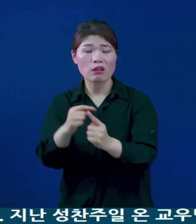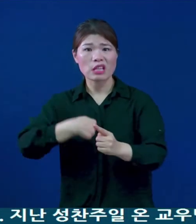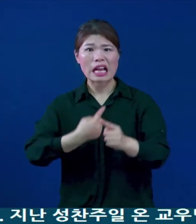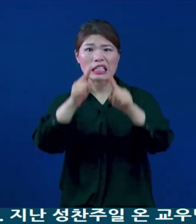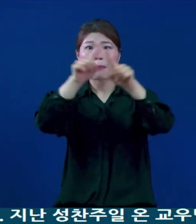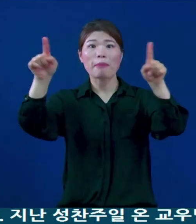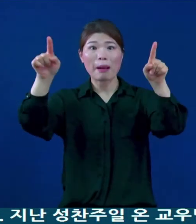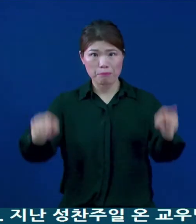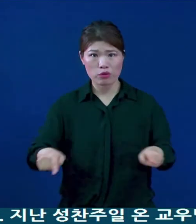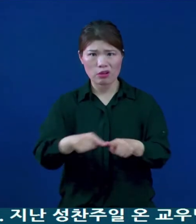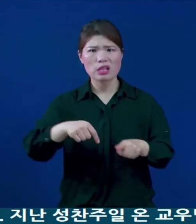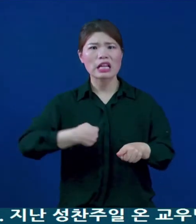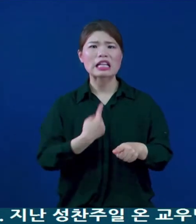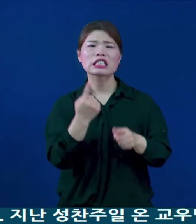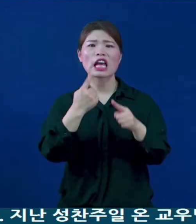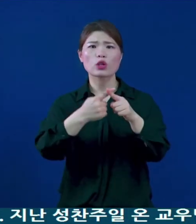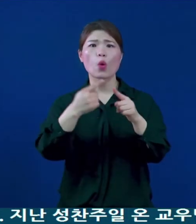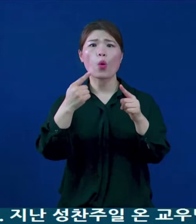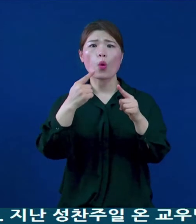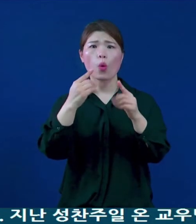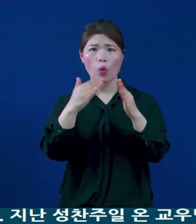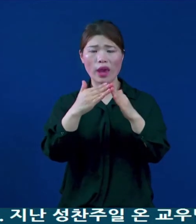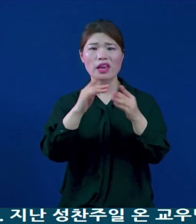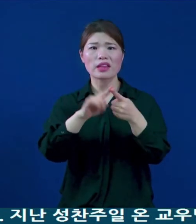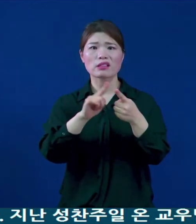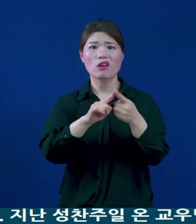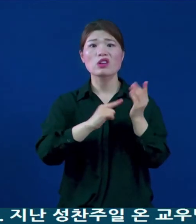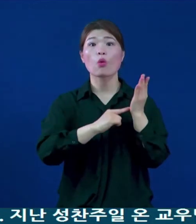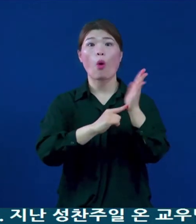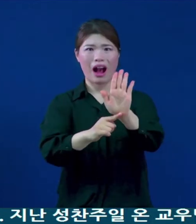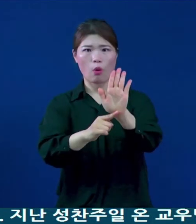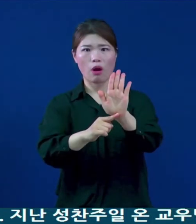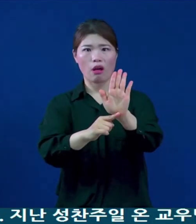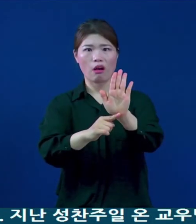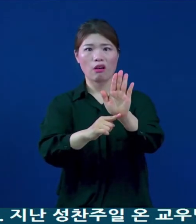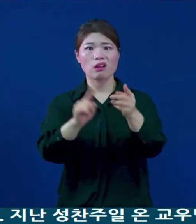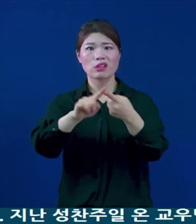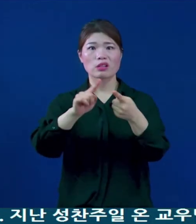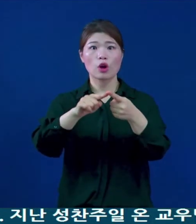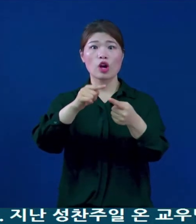자신들의 교회를 선전하는 팜플렛을 두고 갔습니다.